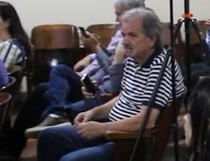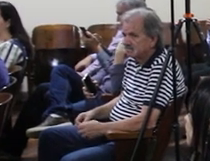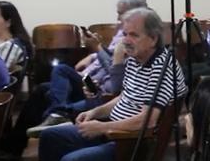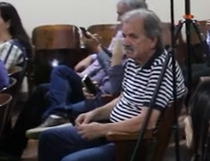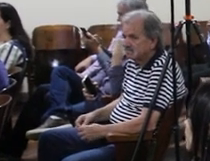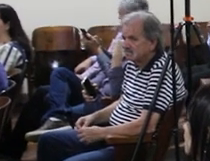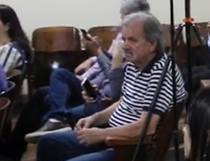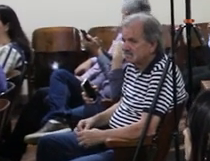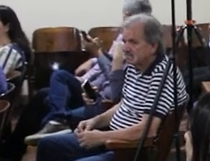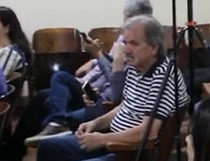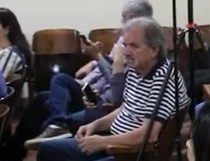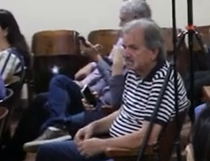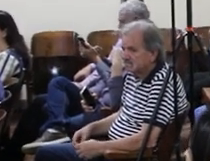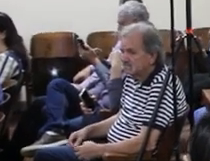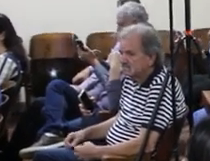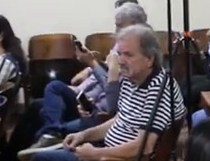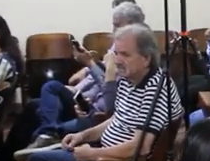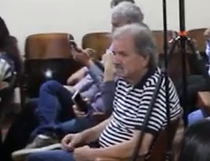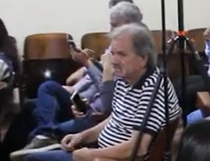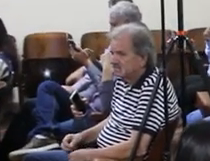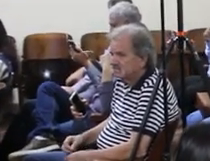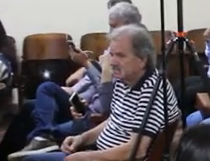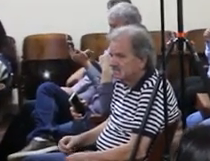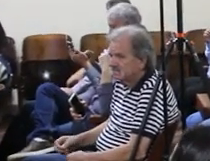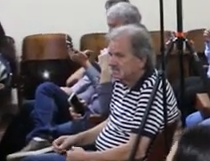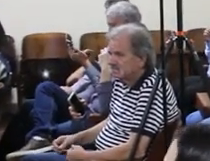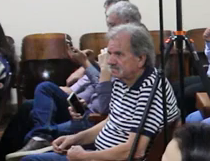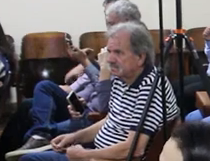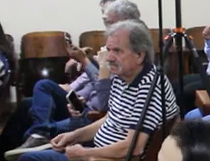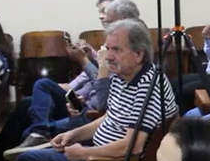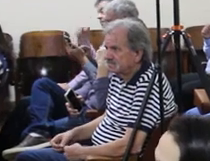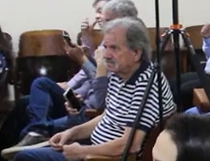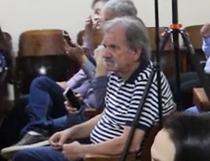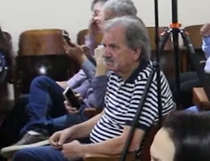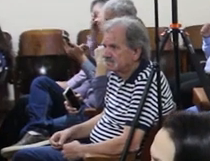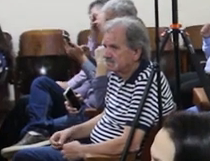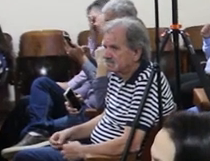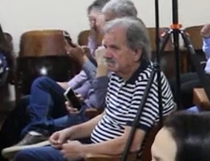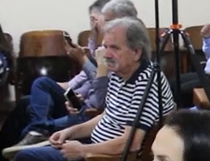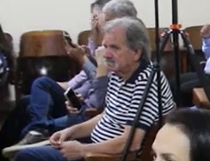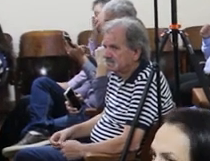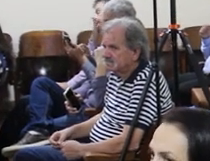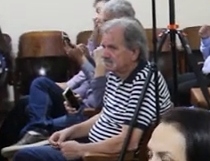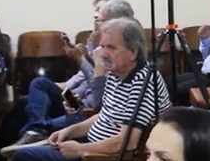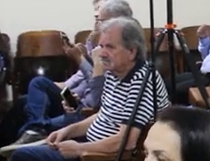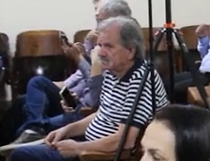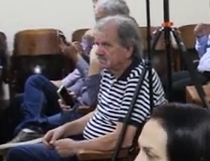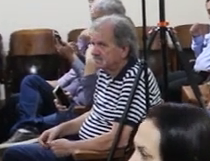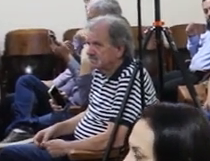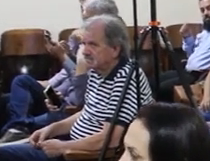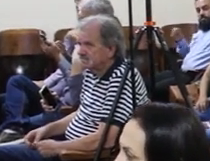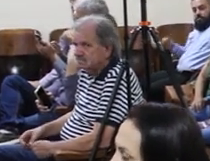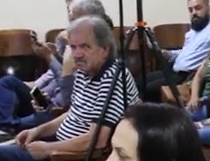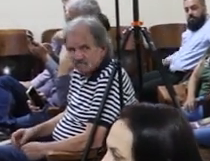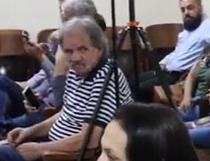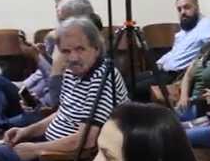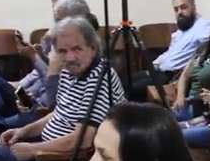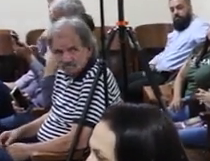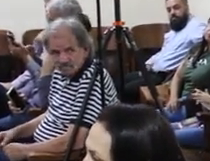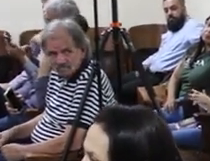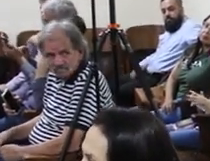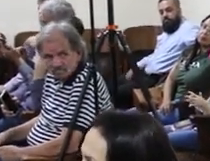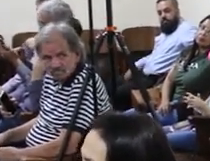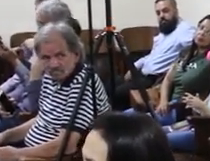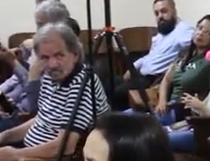consta, inclusive, desse trabalho, essa palavra, porque foi uma palavra que descreve bem o sentimento. Eu sempre achei interessante, eu não sou